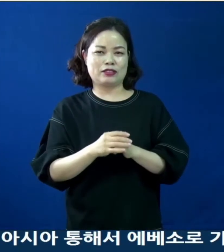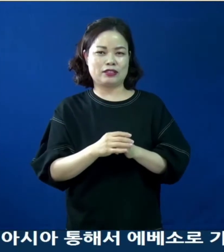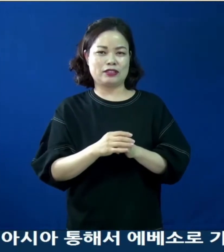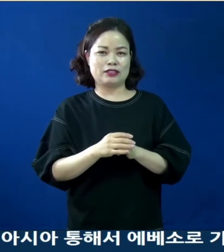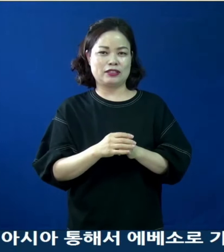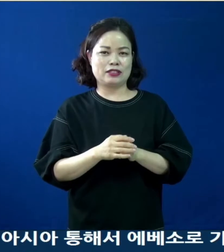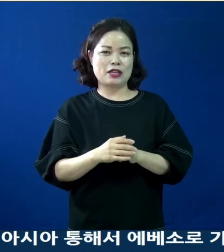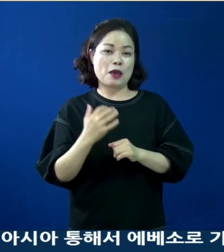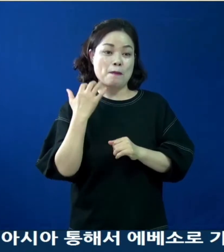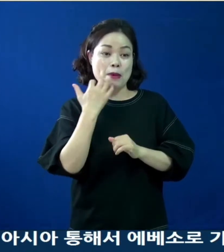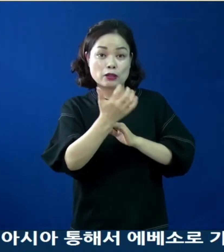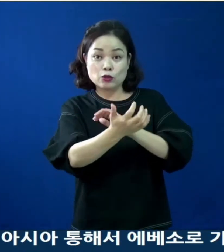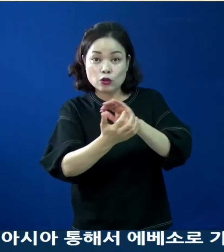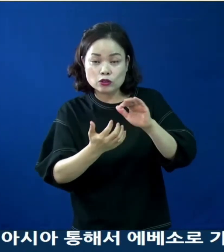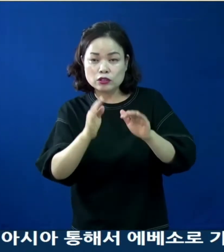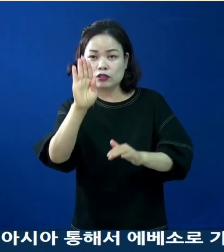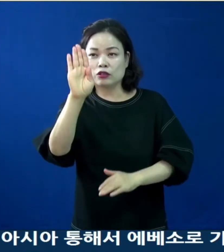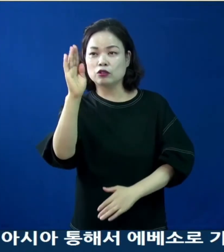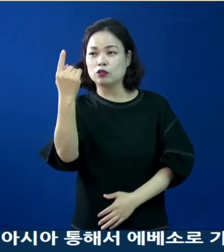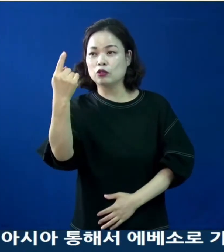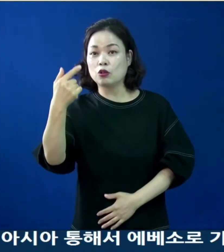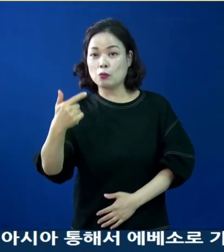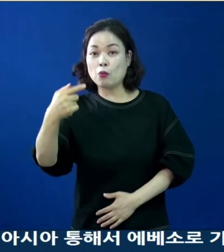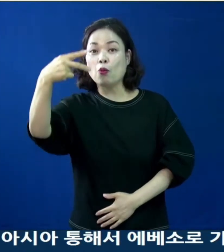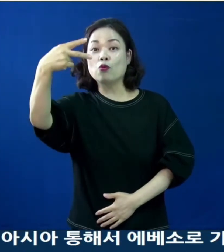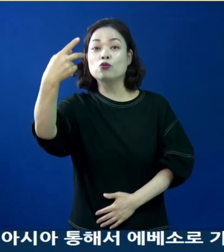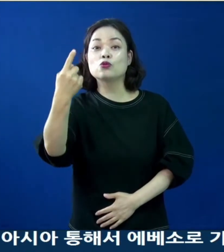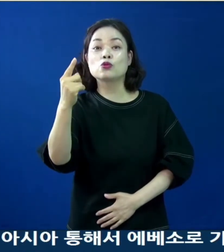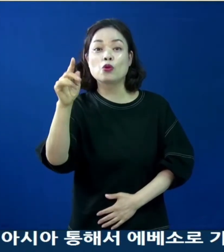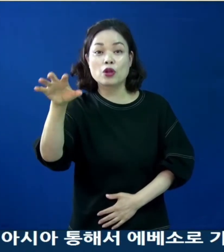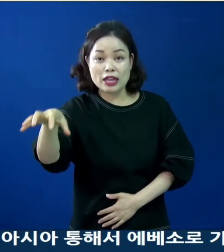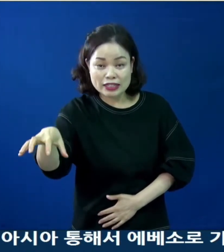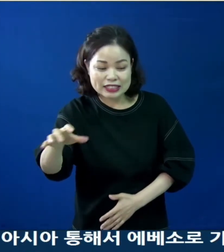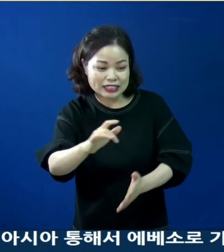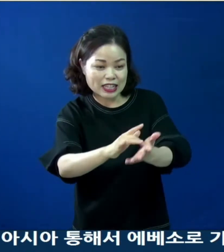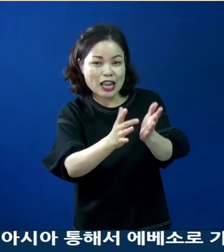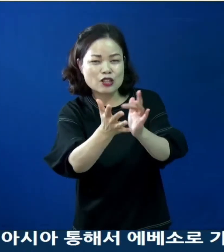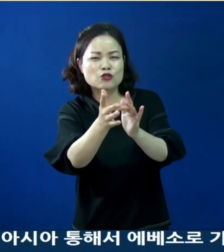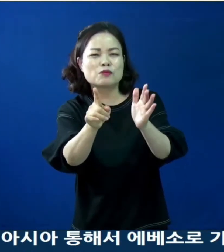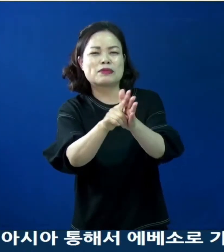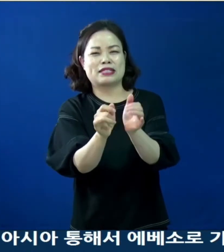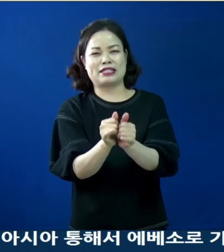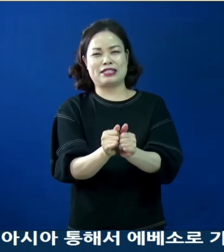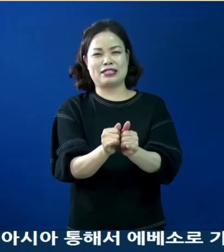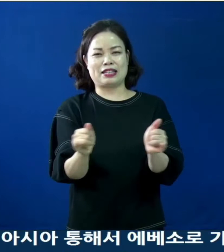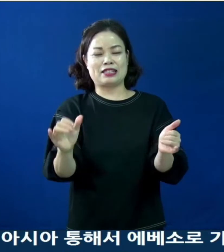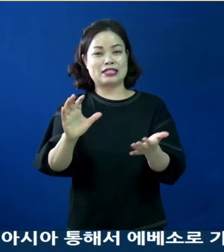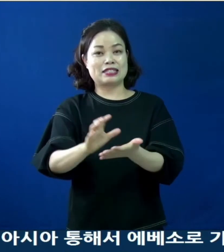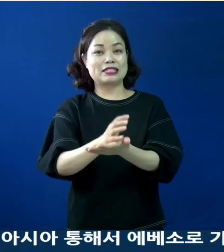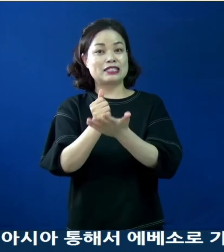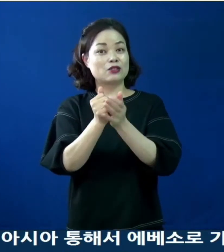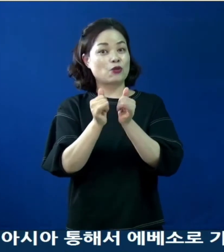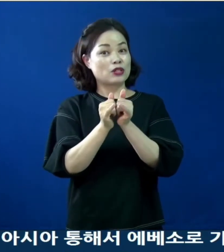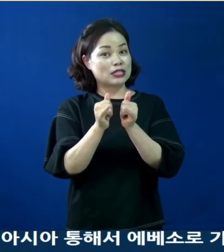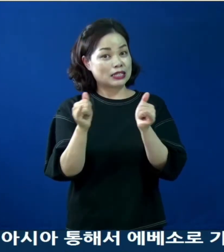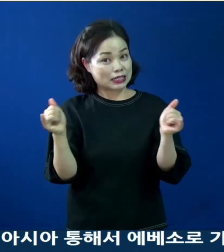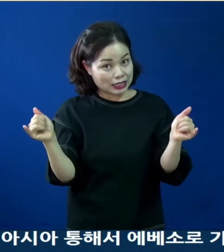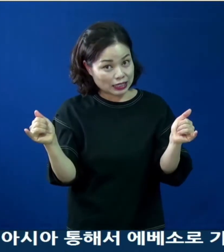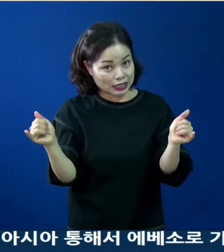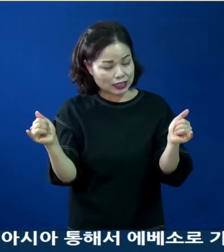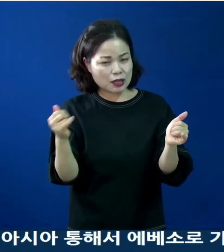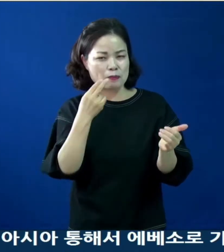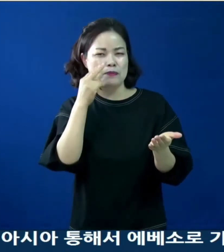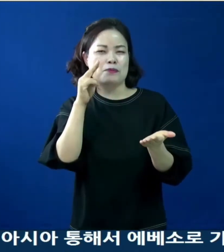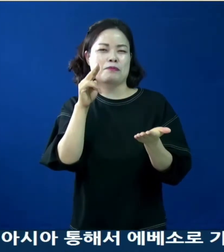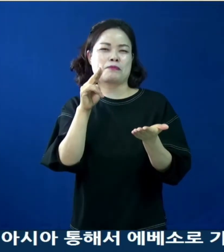전서의 배경이 저 본도에 있는 유대인, 그 예수 믿는 사람들, 그리스도인들에게 그 편지한